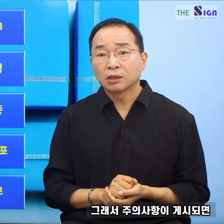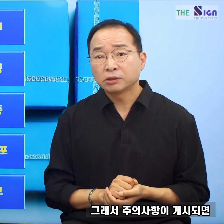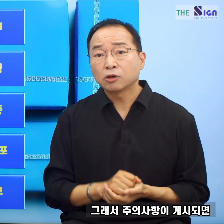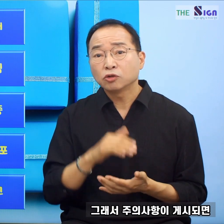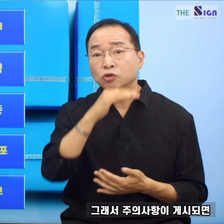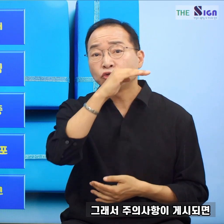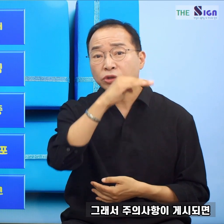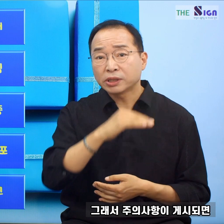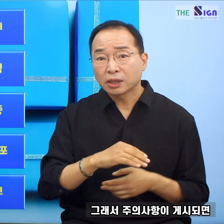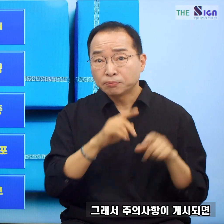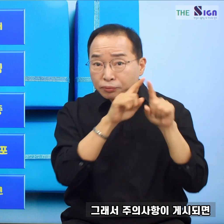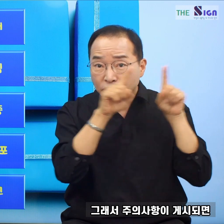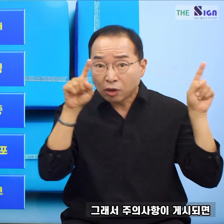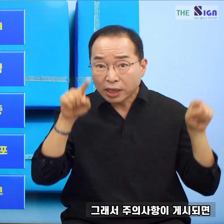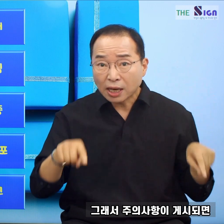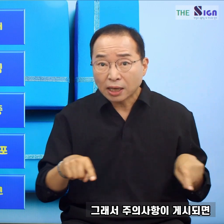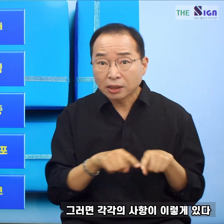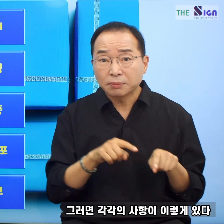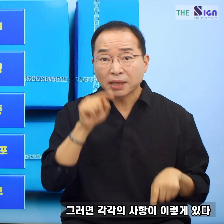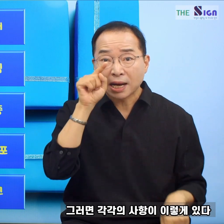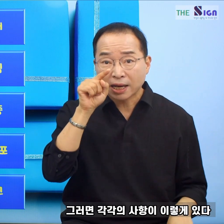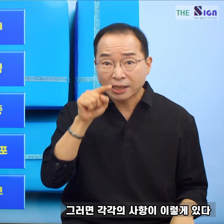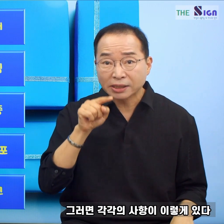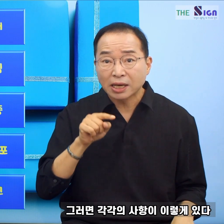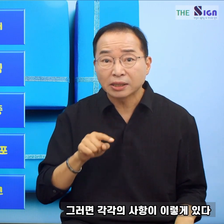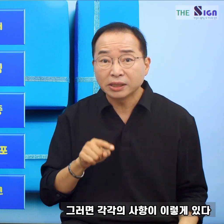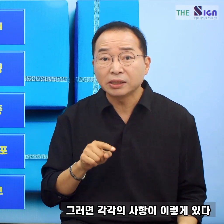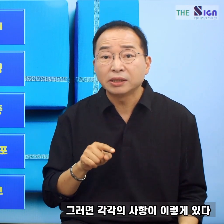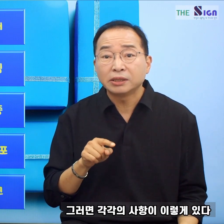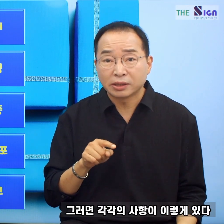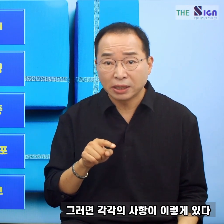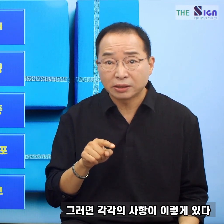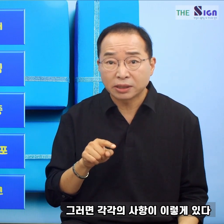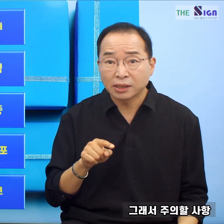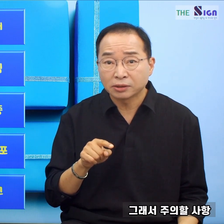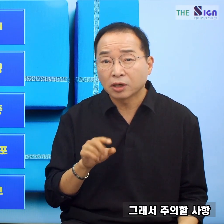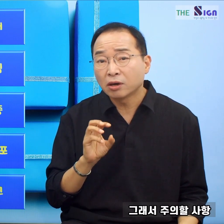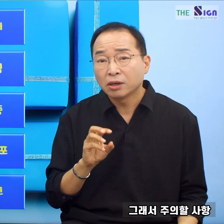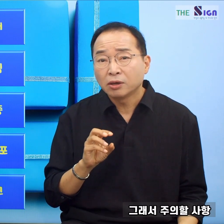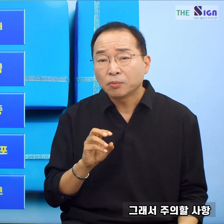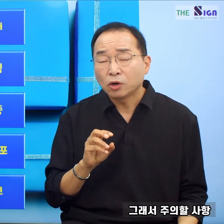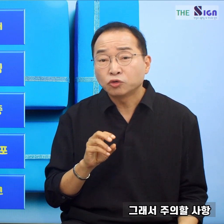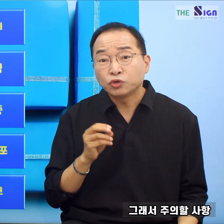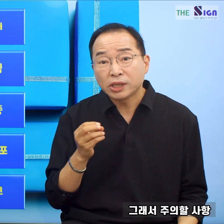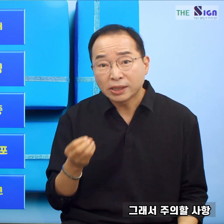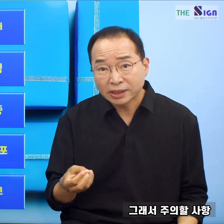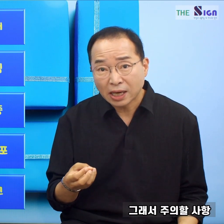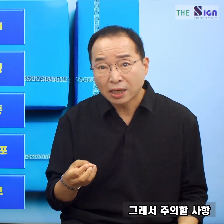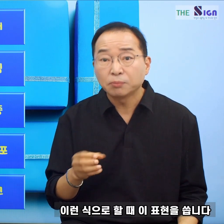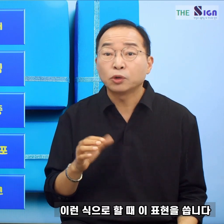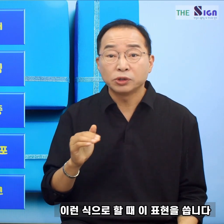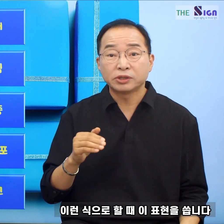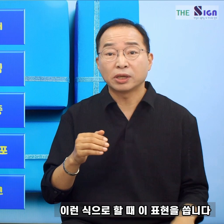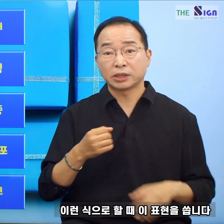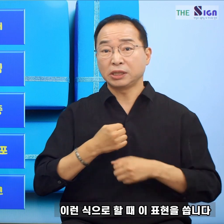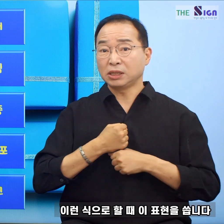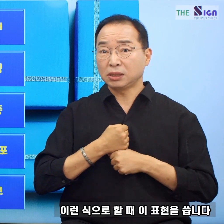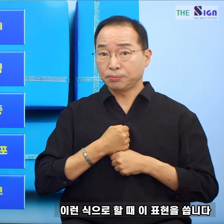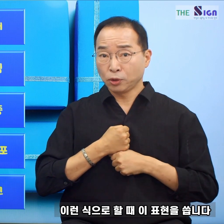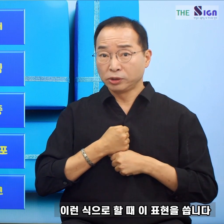그래서 주의사항이 붙거나 그러면 각각의 사항이 이렇게 있다. 그래서 뭐 주의할 사항 뭐 이런 식으로 할 때 이 표현을